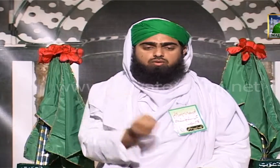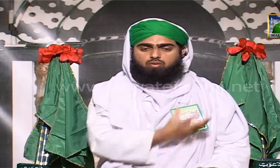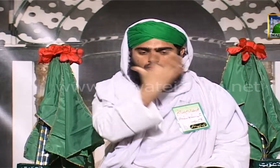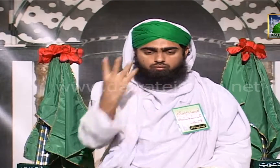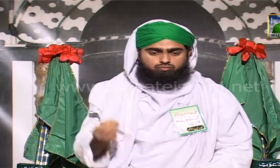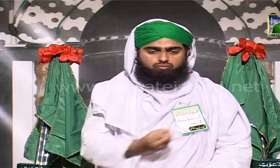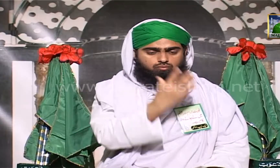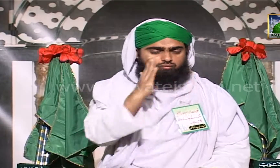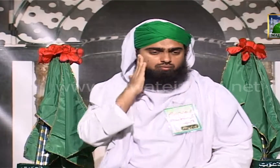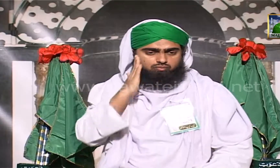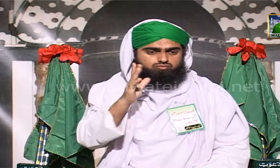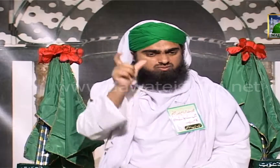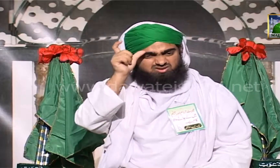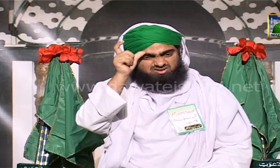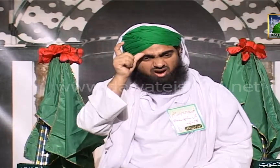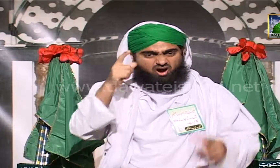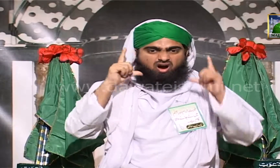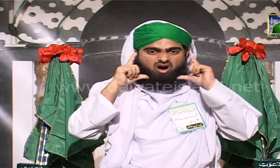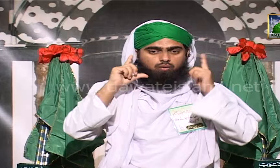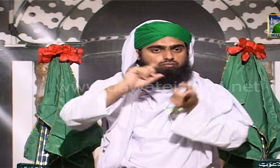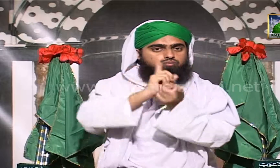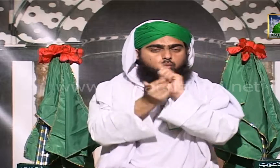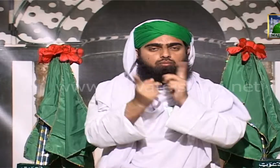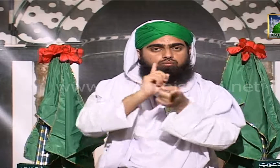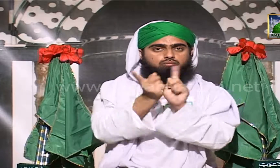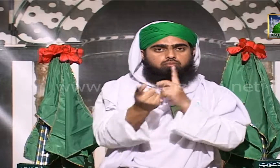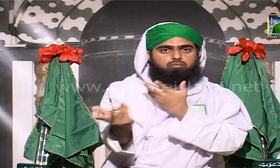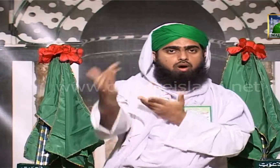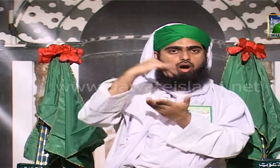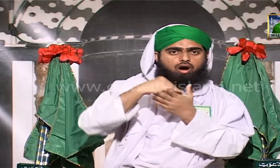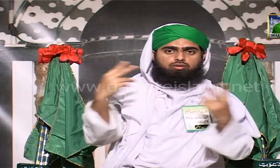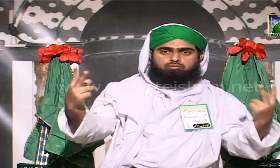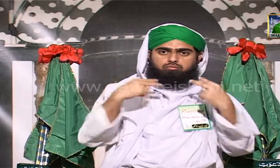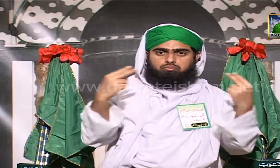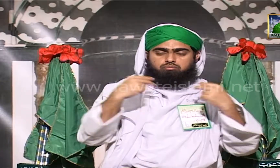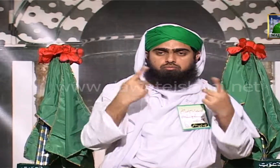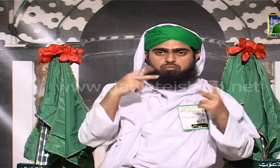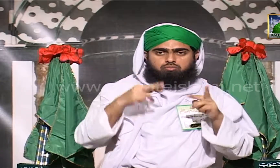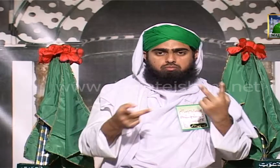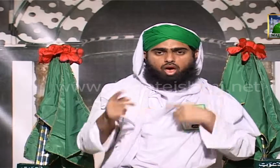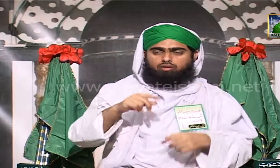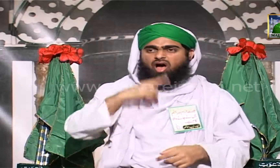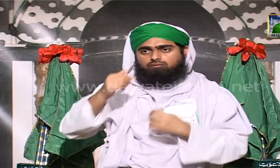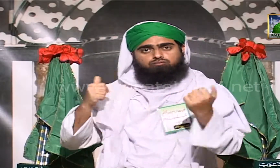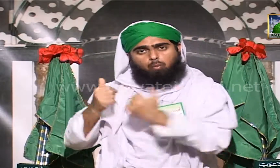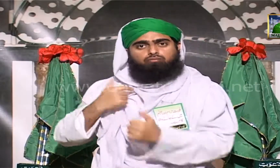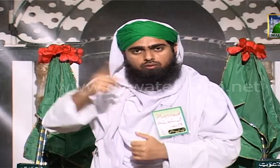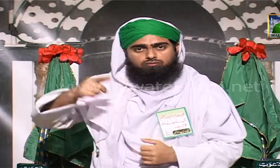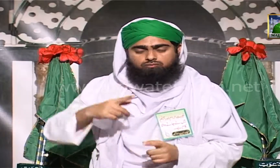تھا، شیطان صورتیں بدل بدل کر مجھ پر حملے کرتا رہا، جب میں اس کو ڈانٹتا تو وہ بھاگ کھڑا ہوتا۔ میں